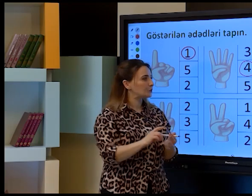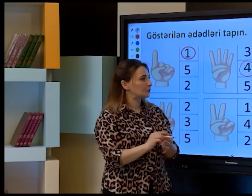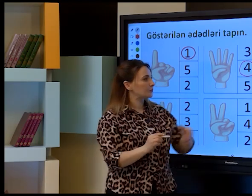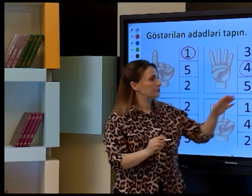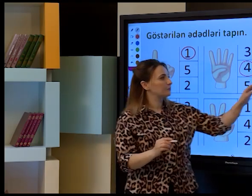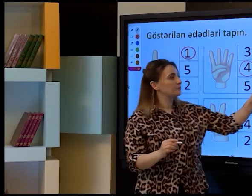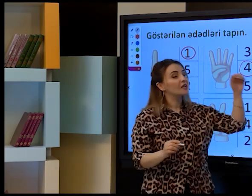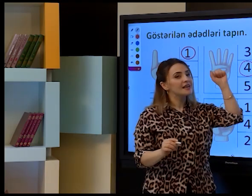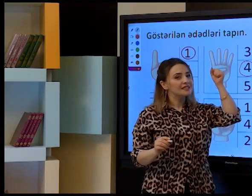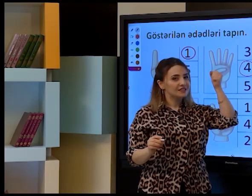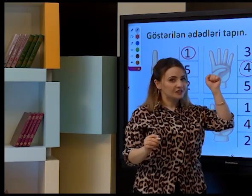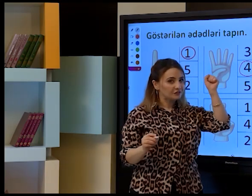düzdür. 0